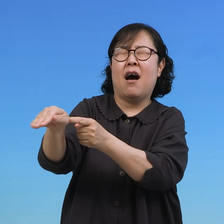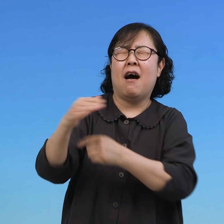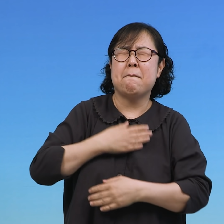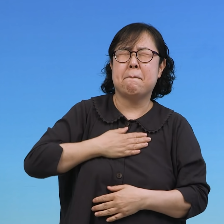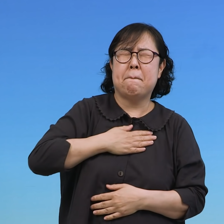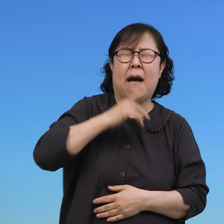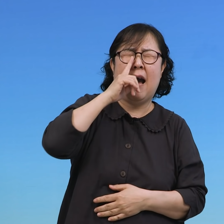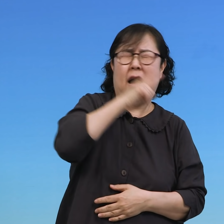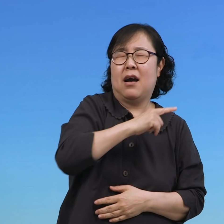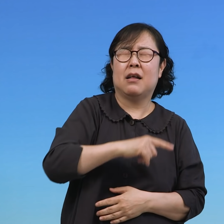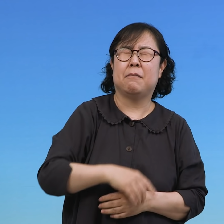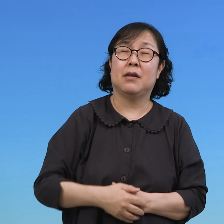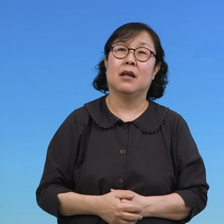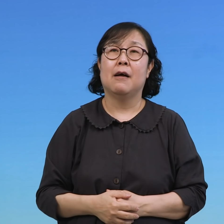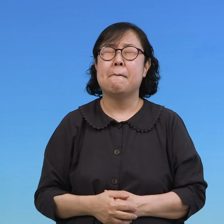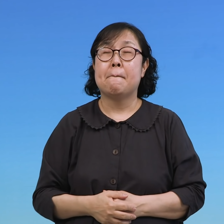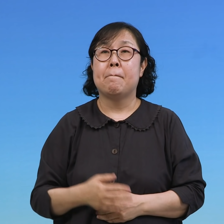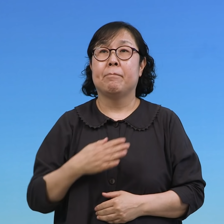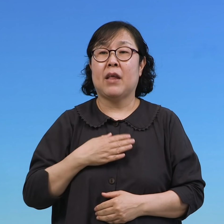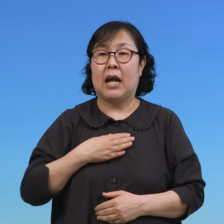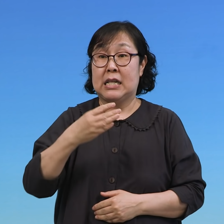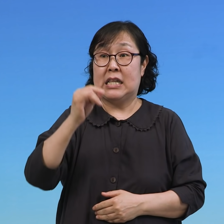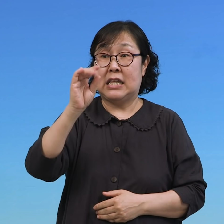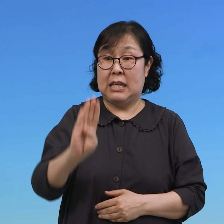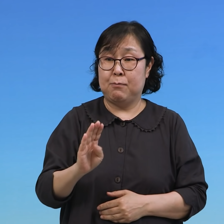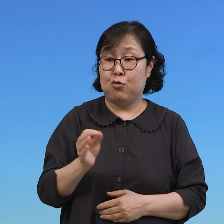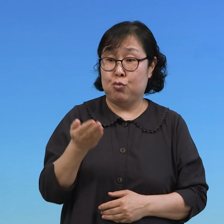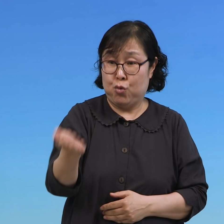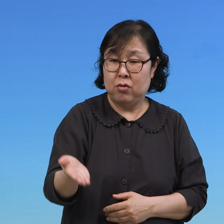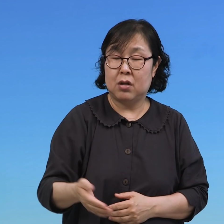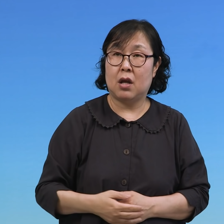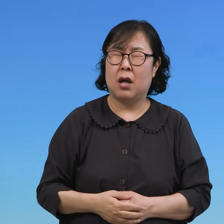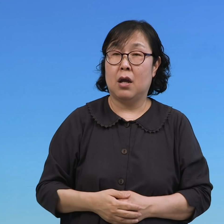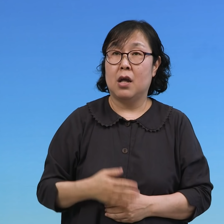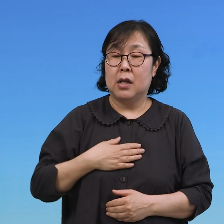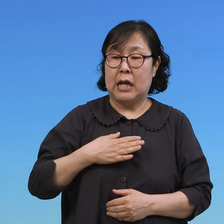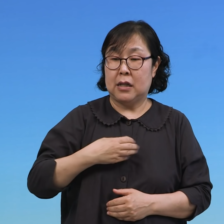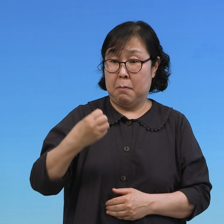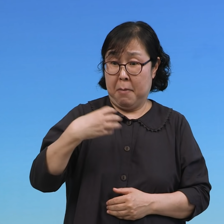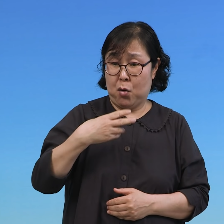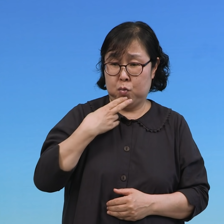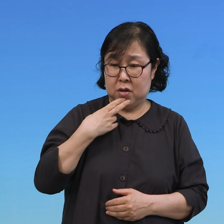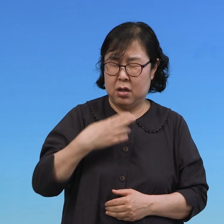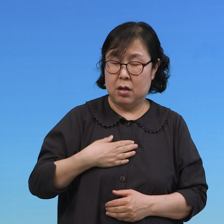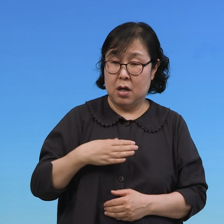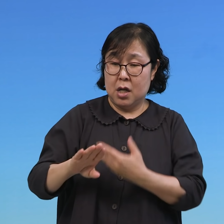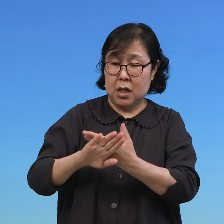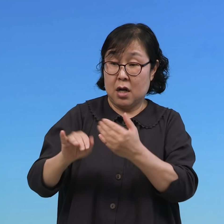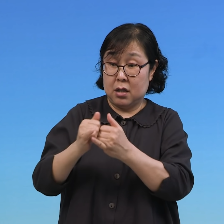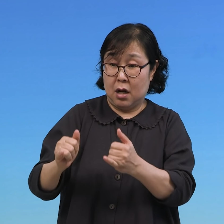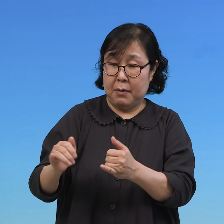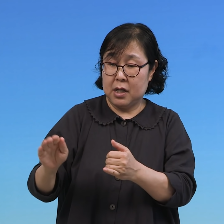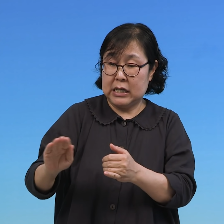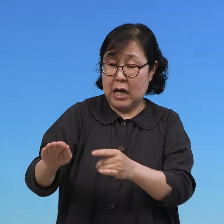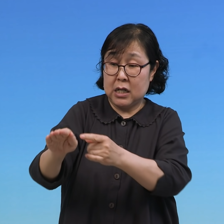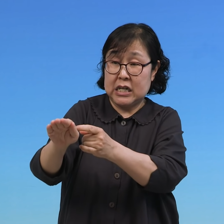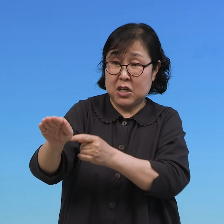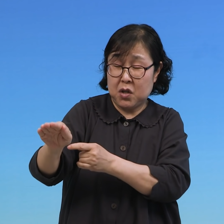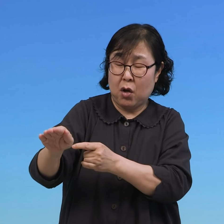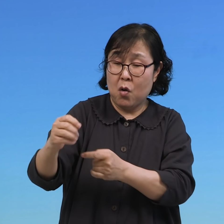확 배신감이 들잖아요. 아니 평소에 안 하는 팁까지 두둑하게 줬는데 왜 말도 안 하고 남의 차를 긁어